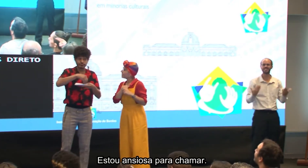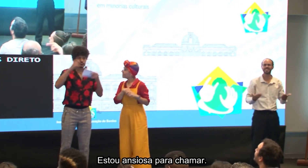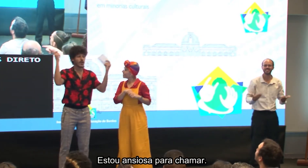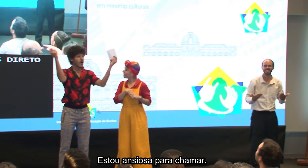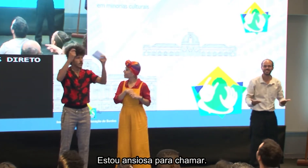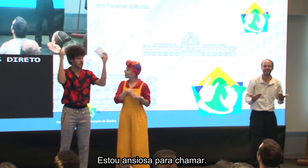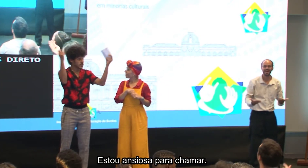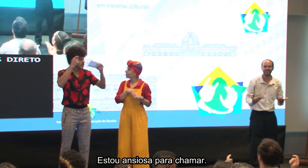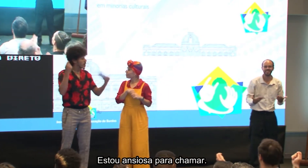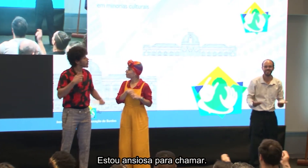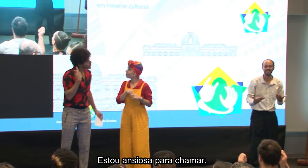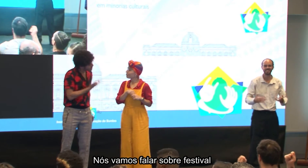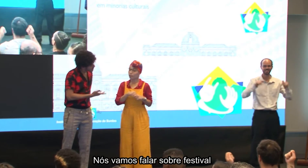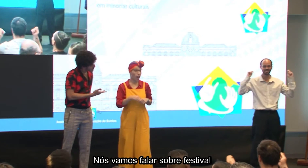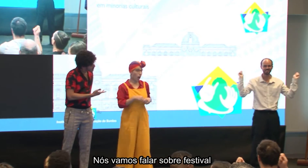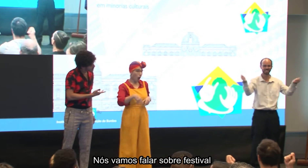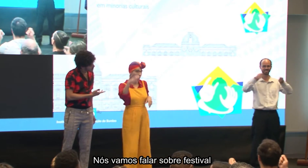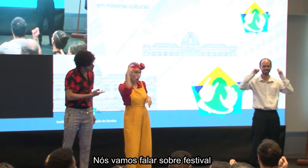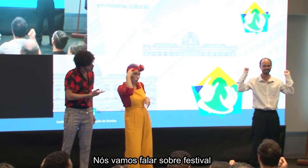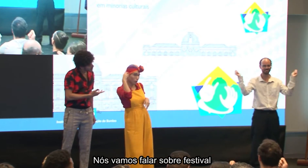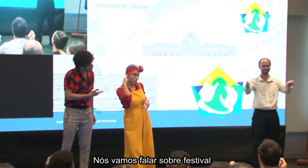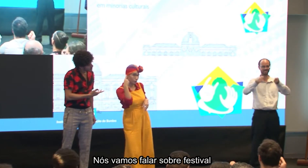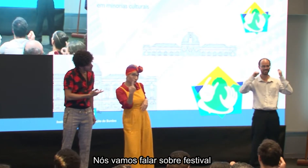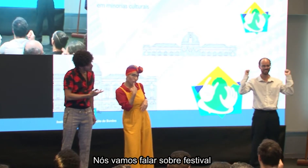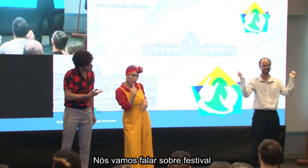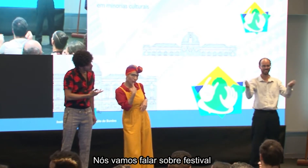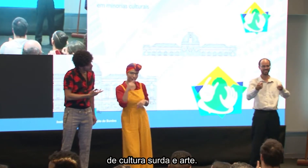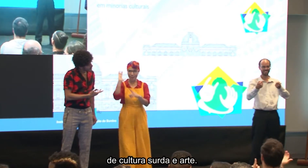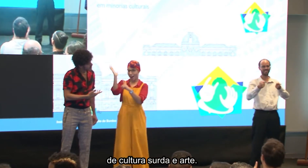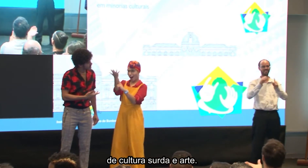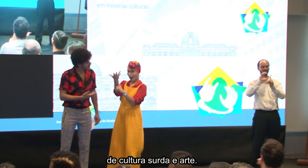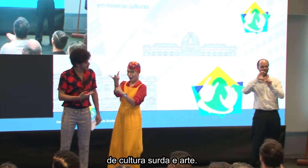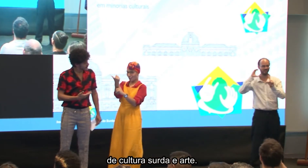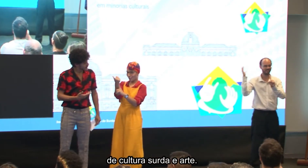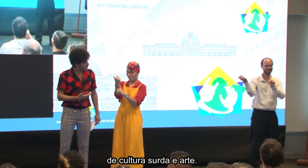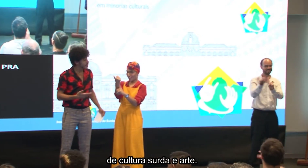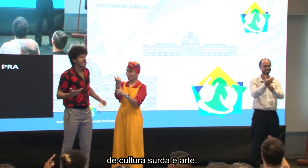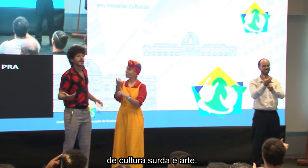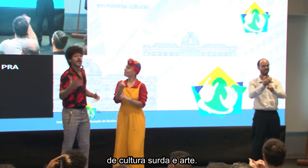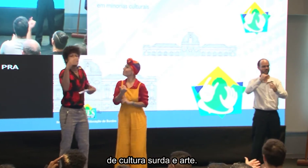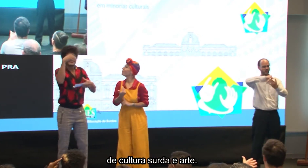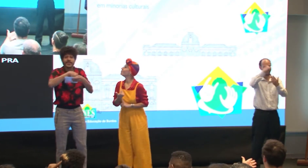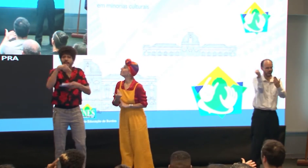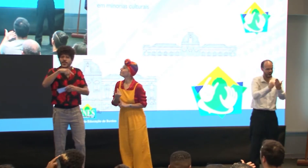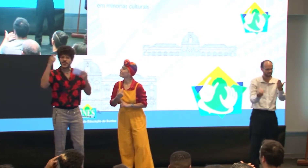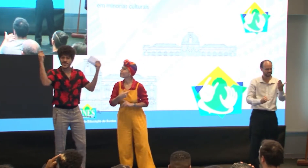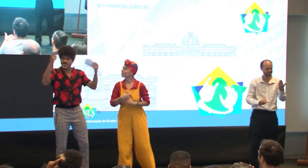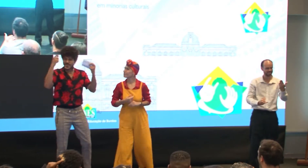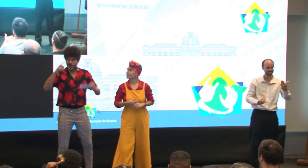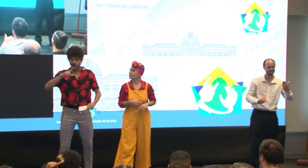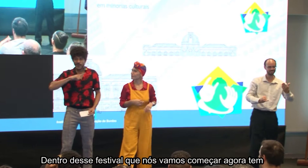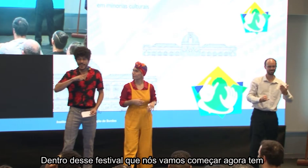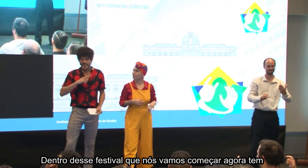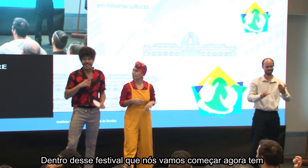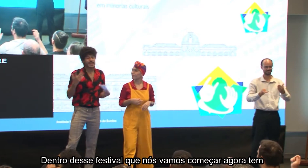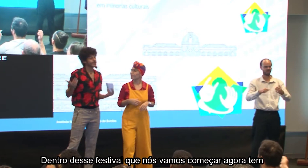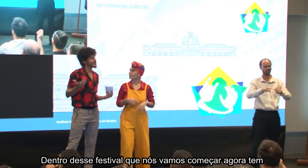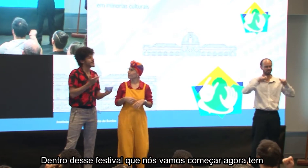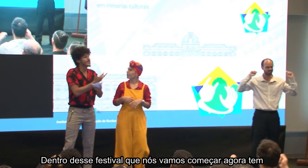tô Bom, ansiosa para chamar. nós vamos falar sobre o festival. De cultura surda e arte. E dentro desse